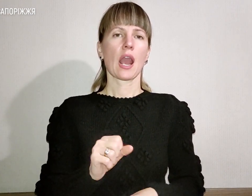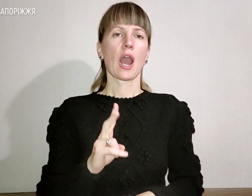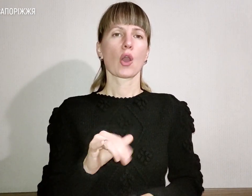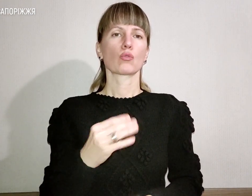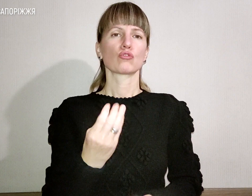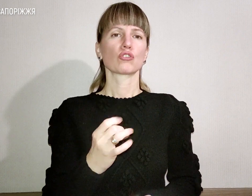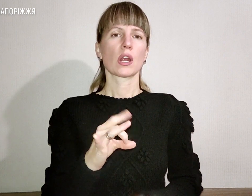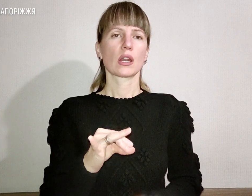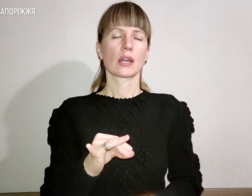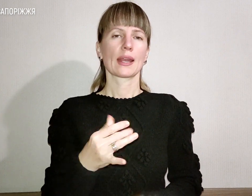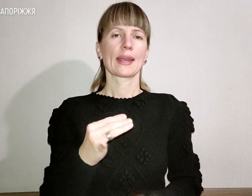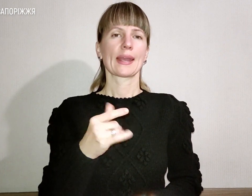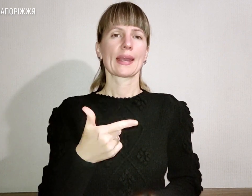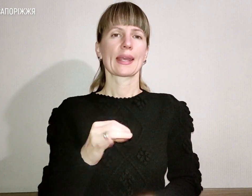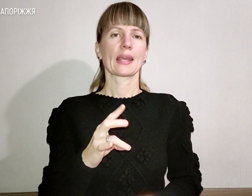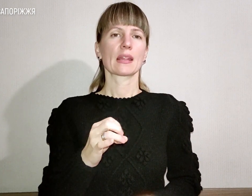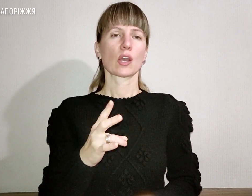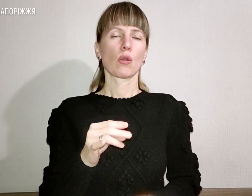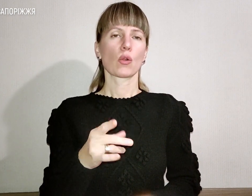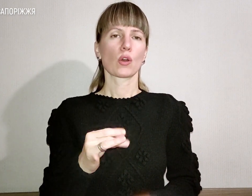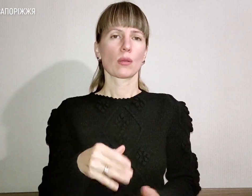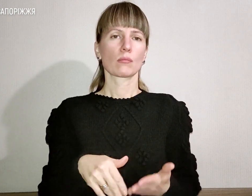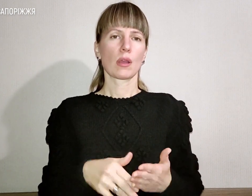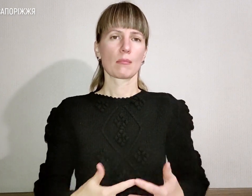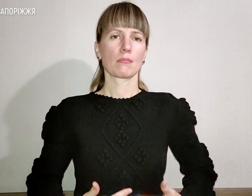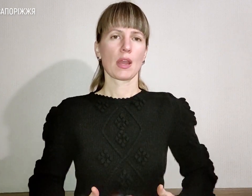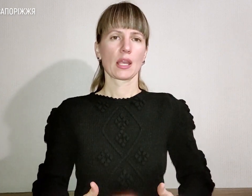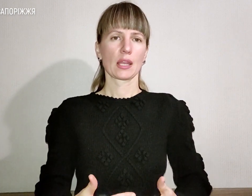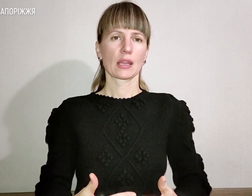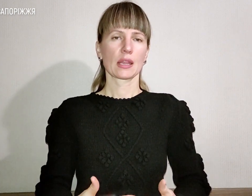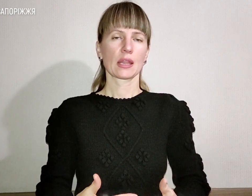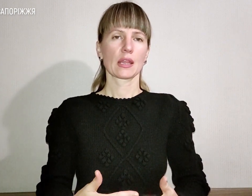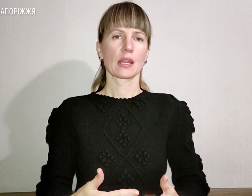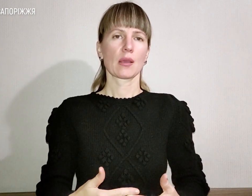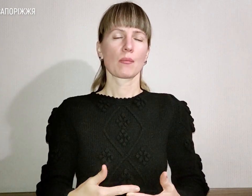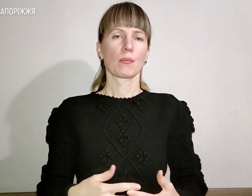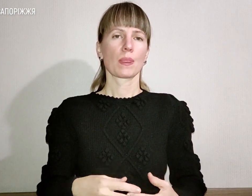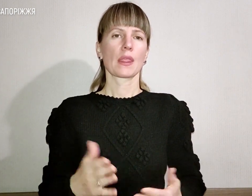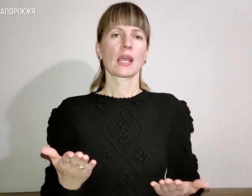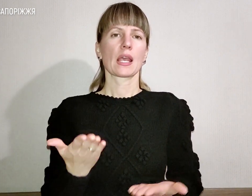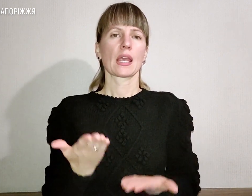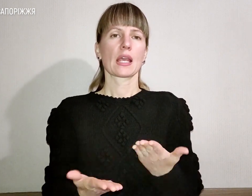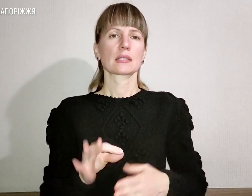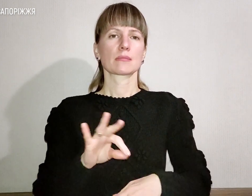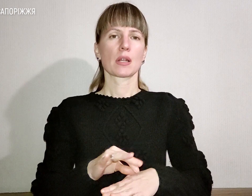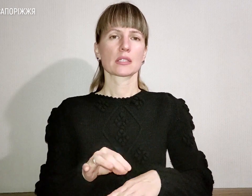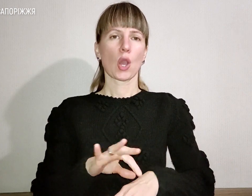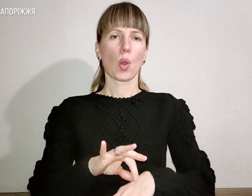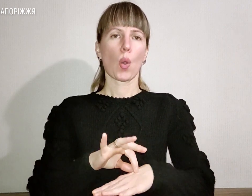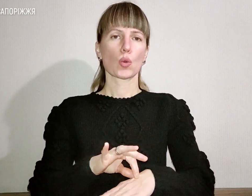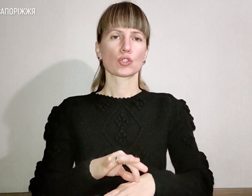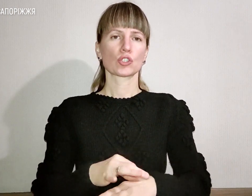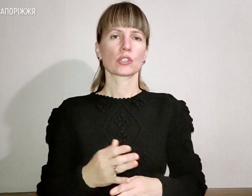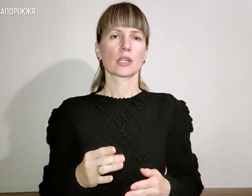лікарі-акушери-гінекологи допомагають вагітним. Тобто дерматологічні якісь захворювання, загострення будь-яких питань,